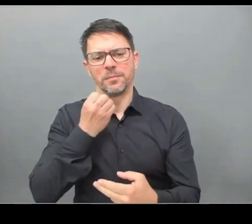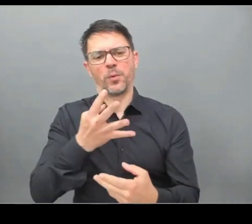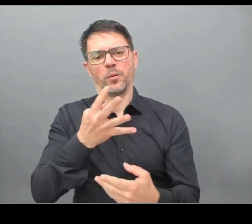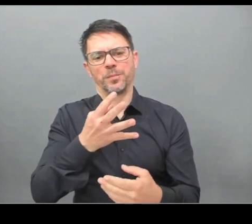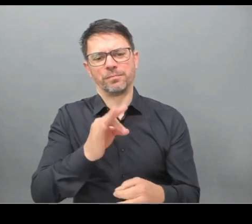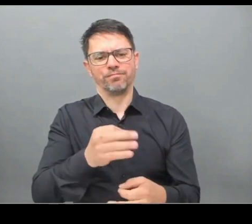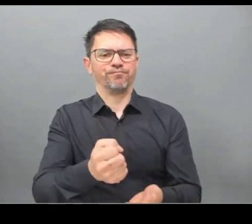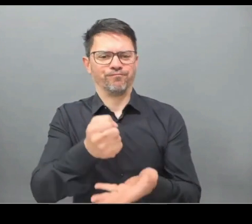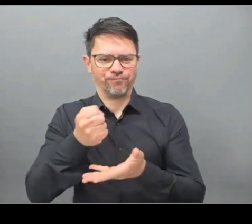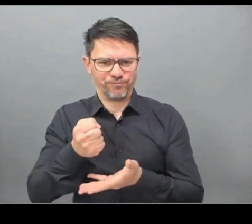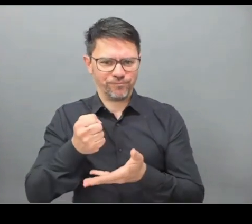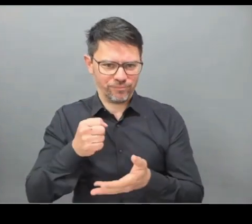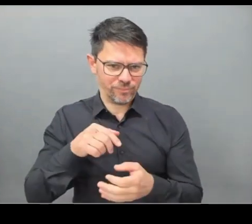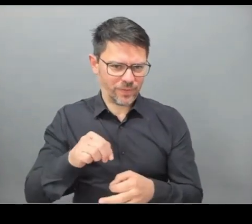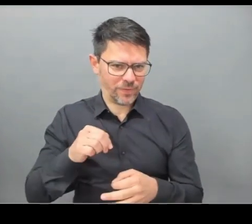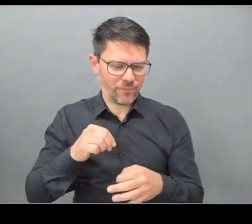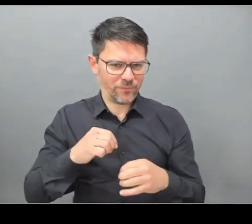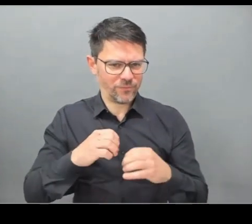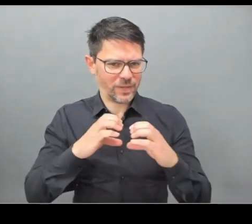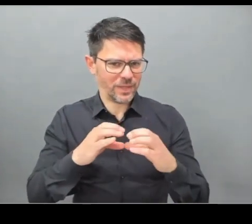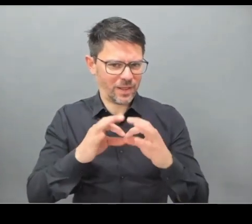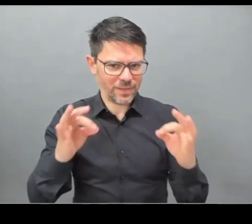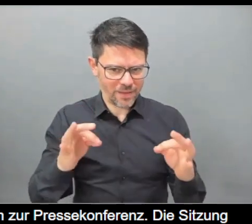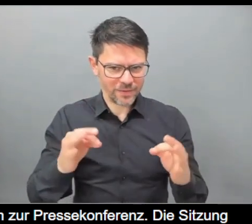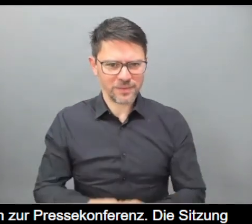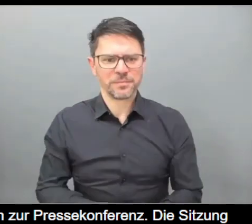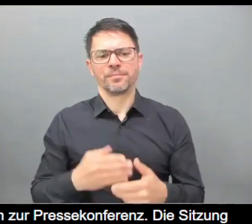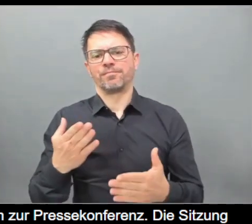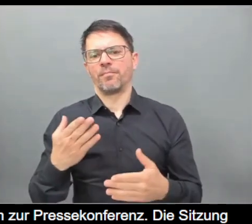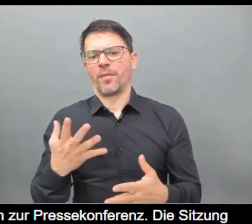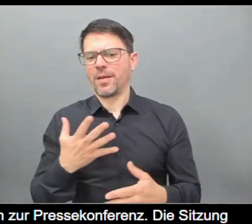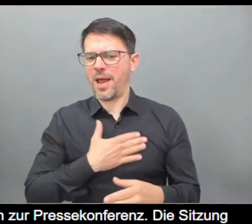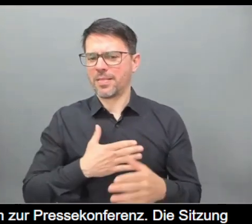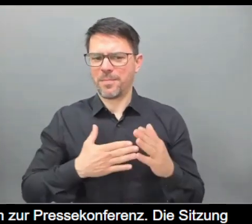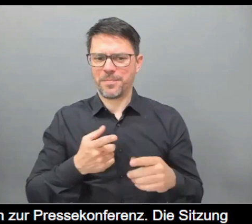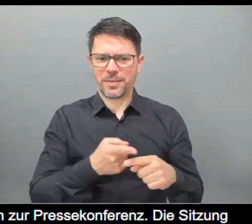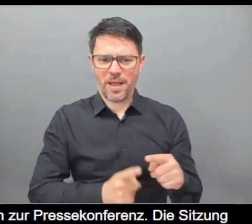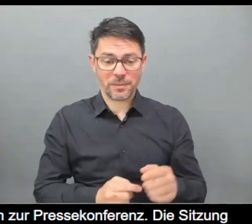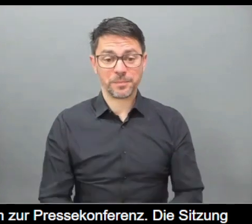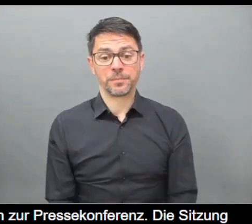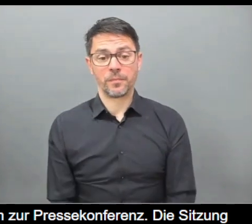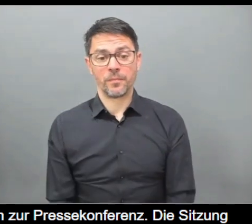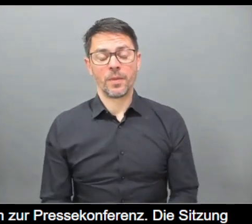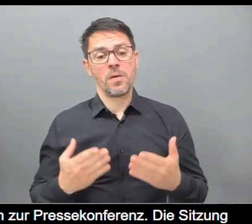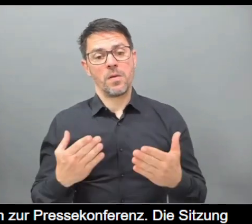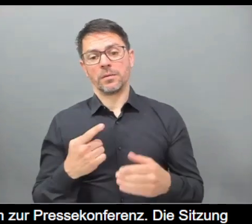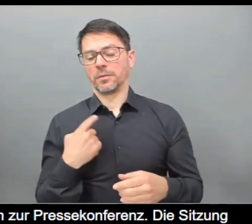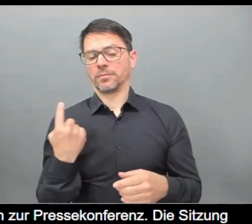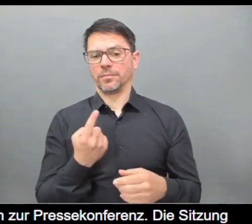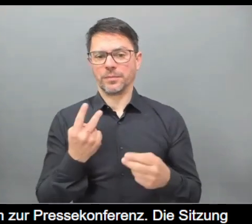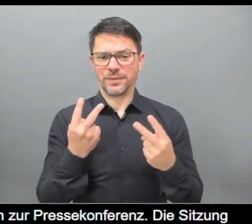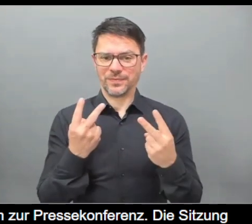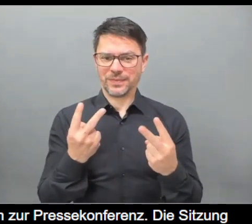Teilnahme der externen Gäste heute hier auch an der Pressekonferenz, dass wir uns fachlich ausgetauscht haben zum Thema